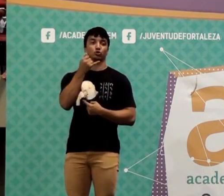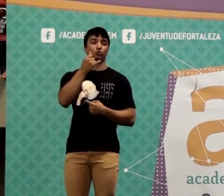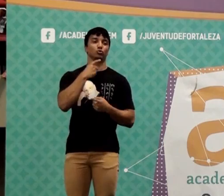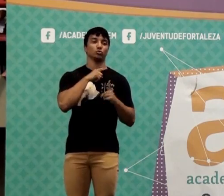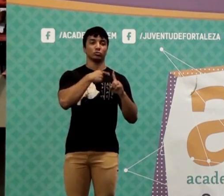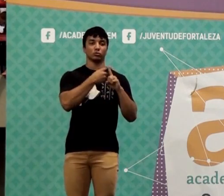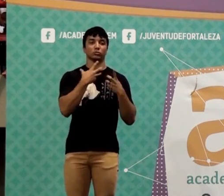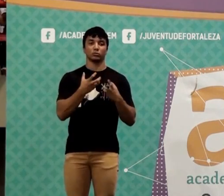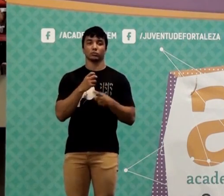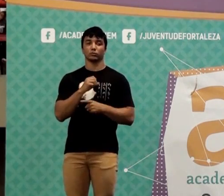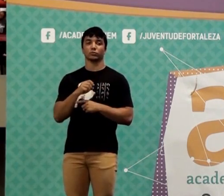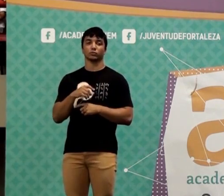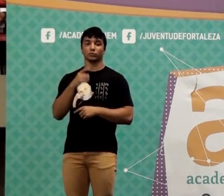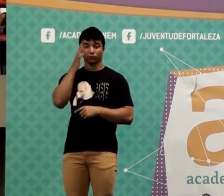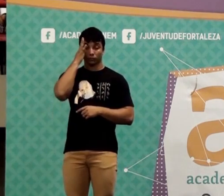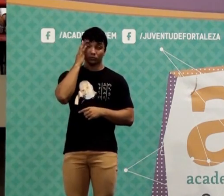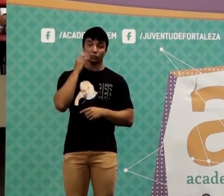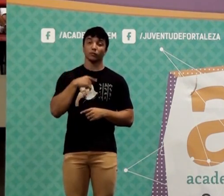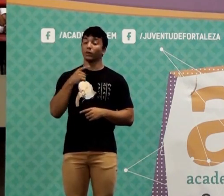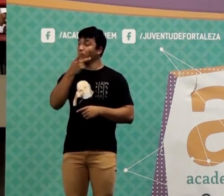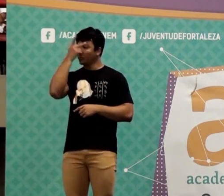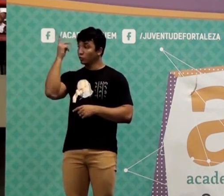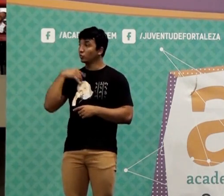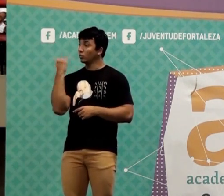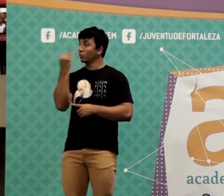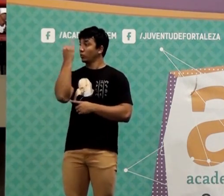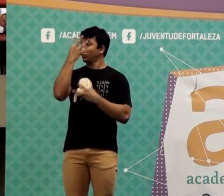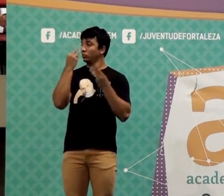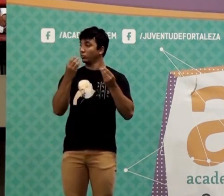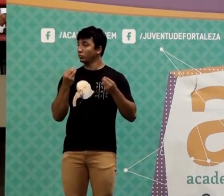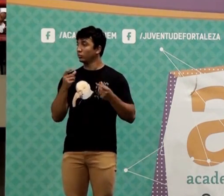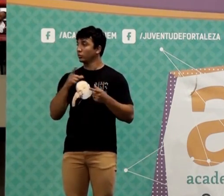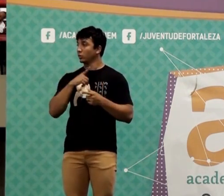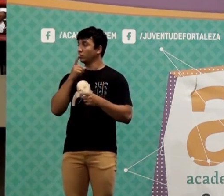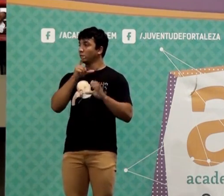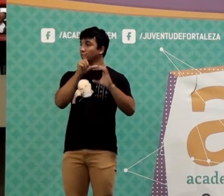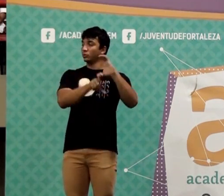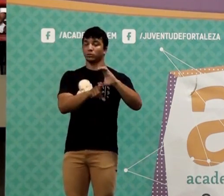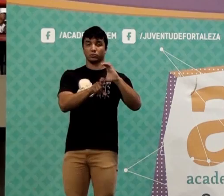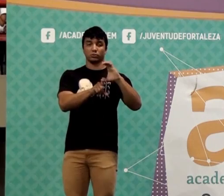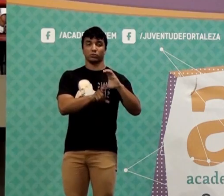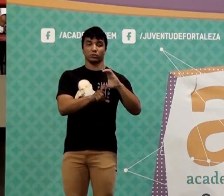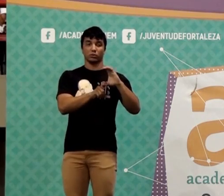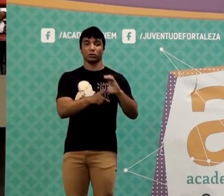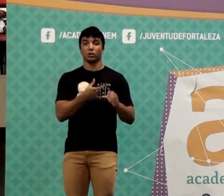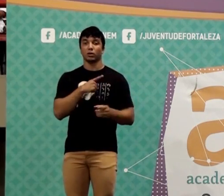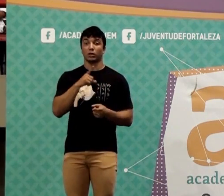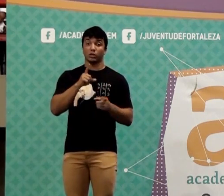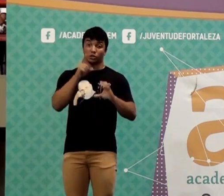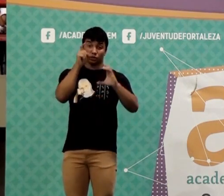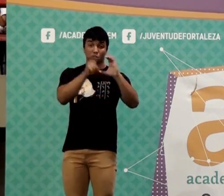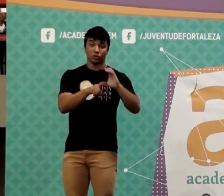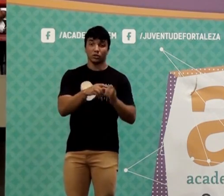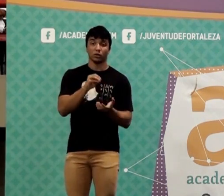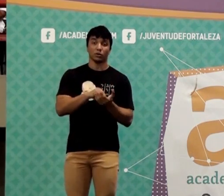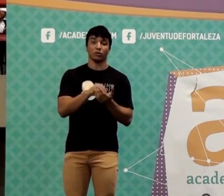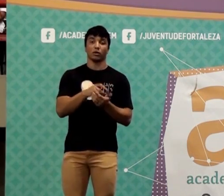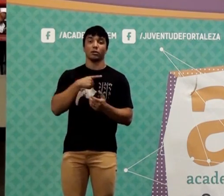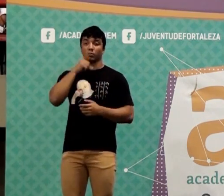Aliança, teriam capazes de ressuscitar, seriam capazes de realizar coisas incríveis e ficaram